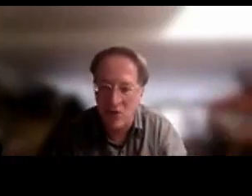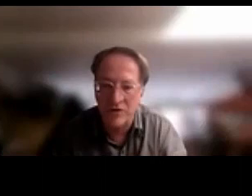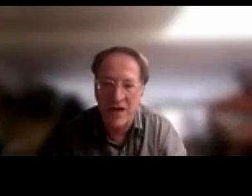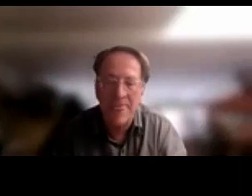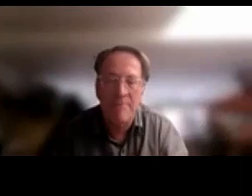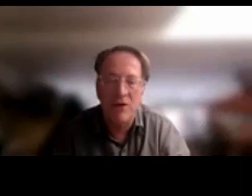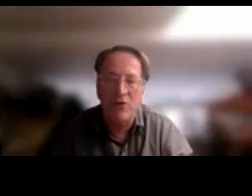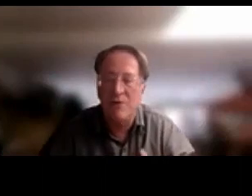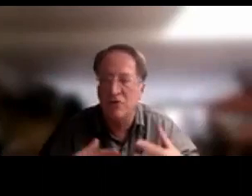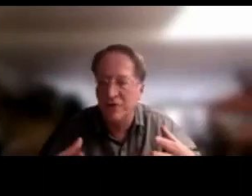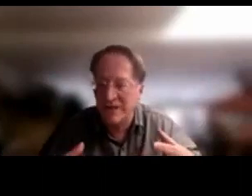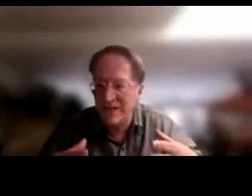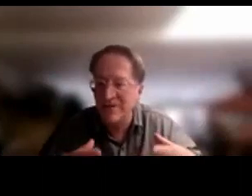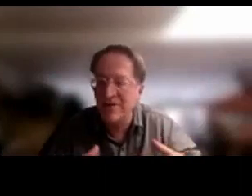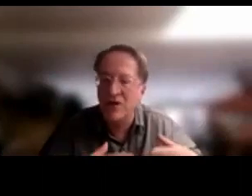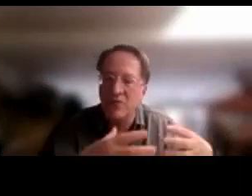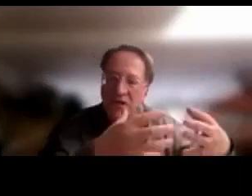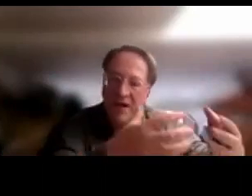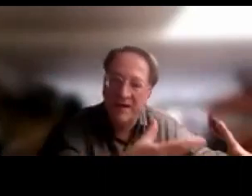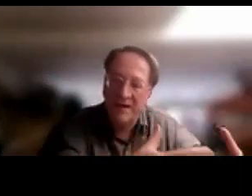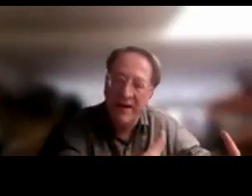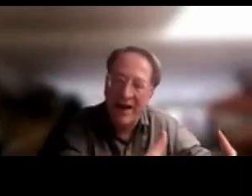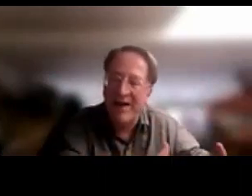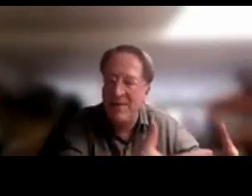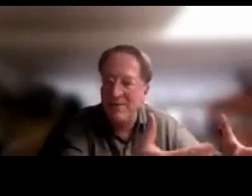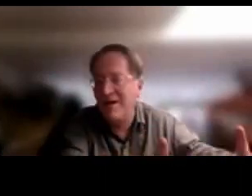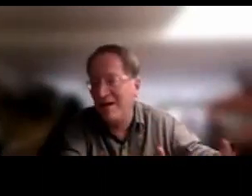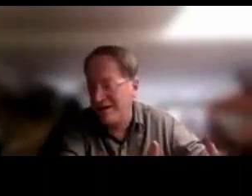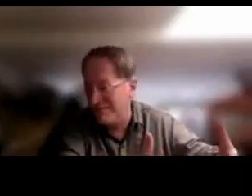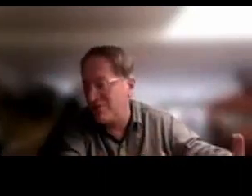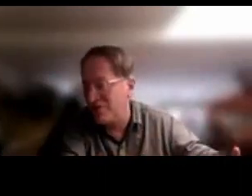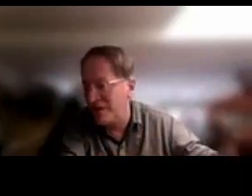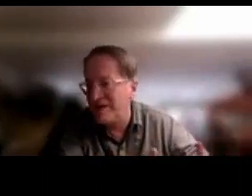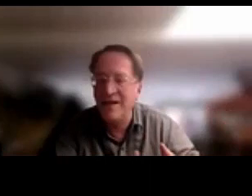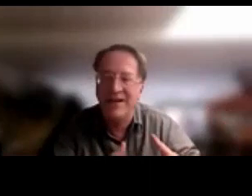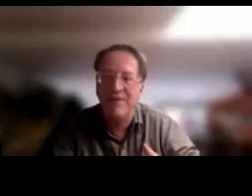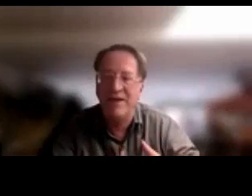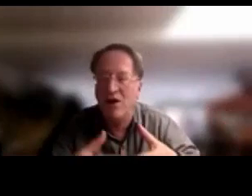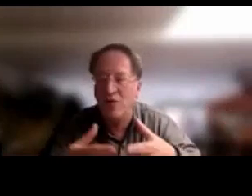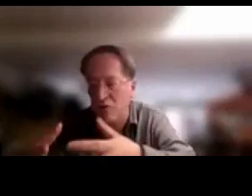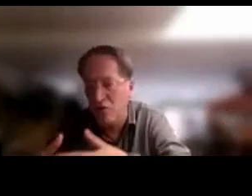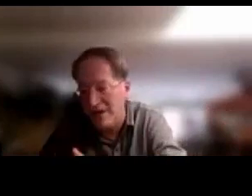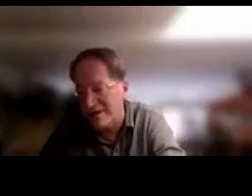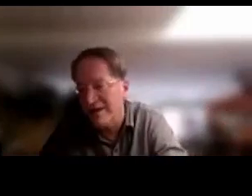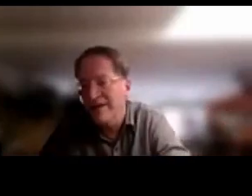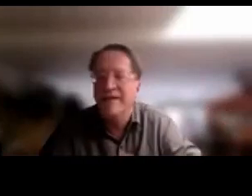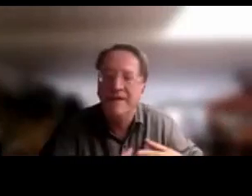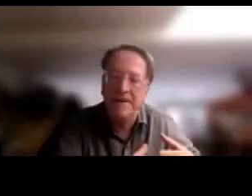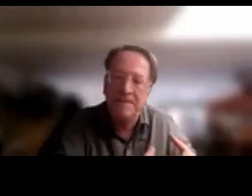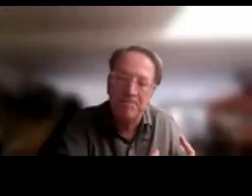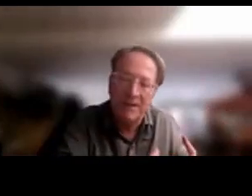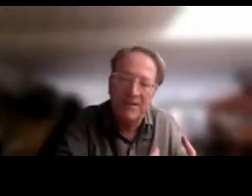de Bogotá, pero hemos ido creciendo a una comunidad académica, estudiantil, también a una comunidad